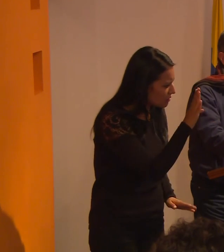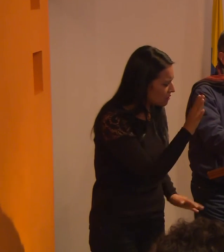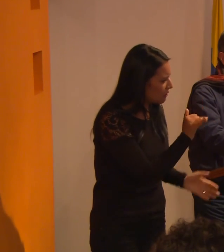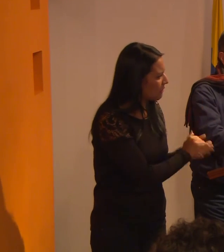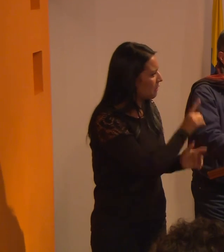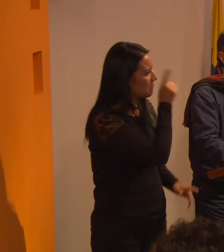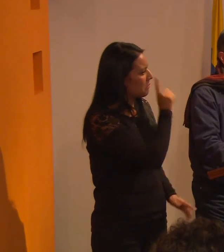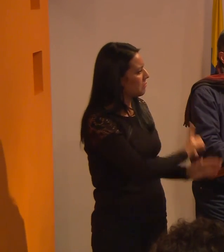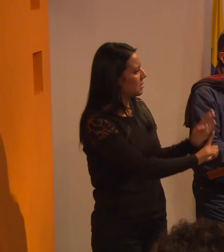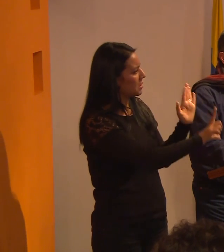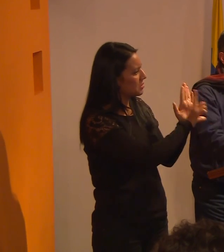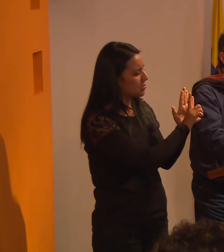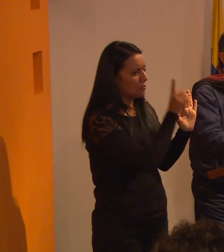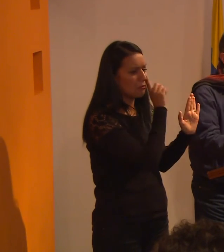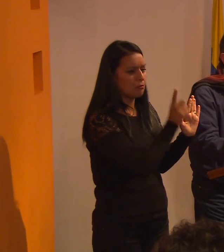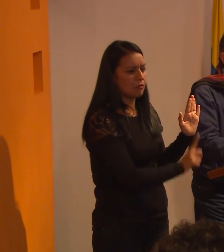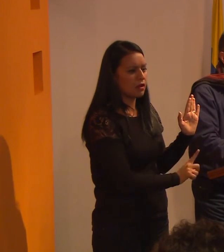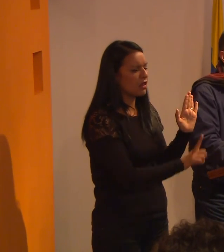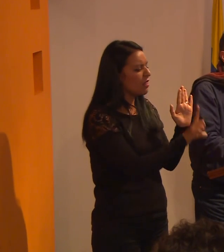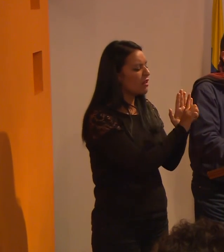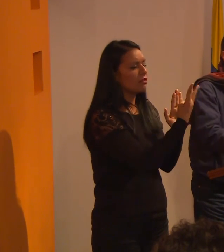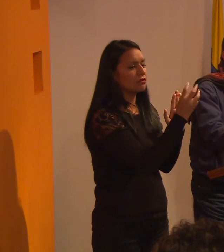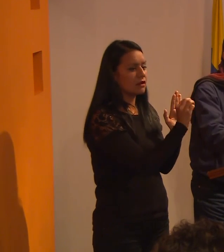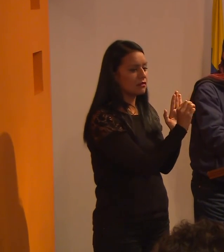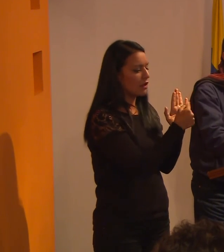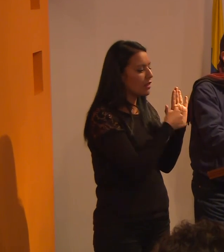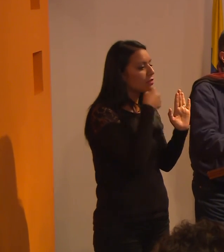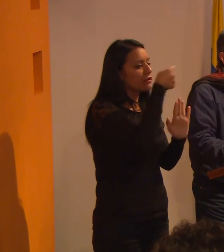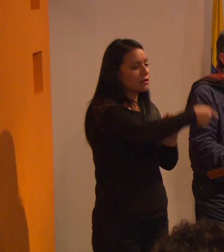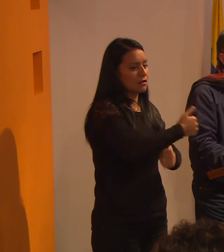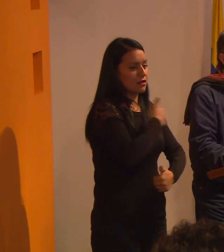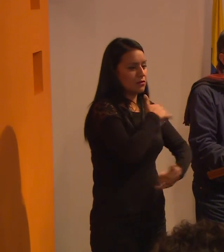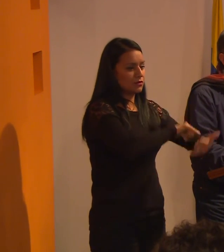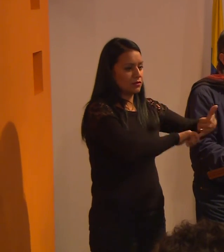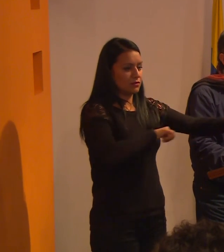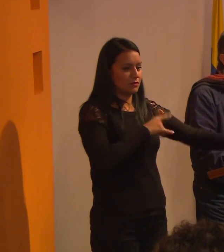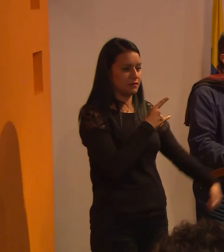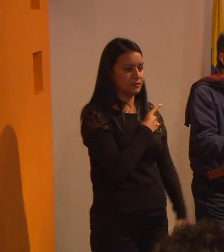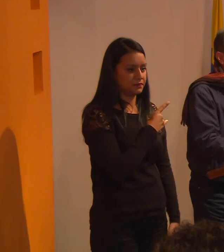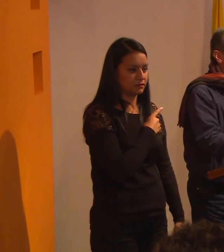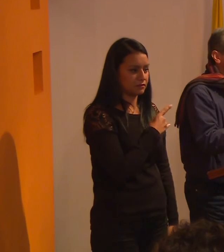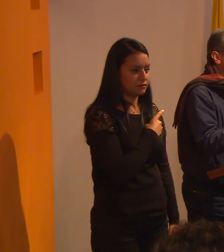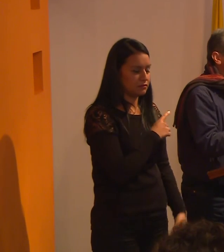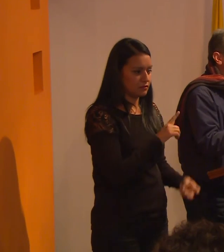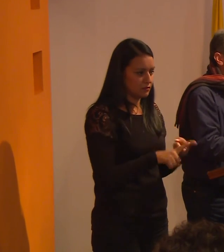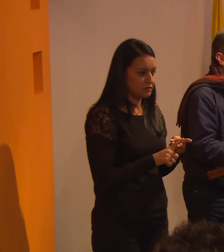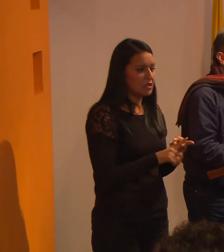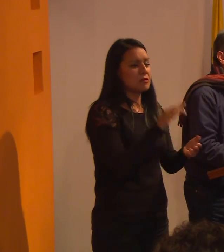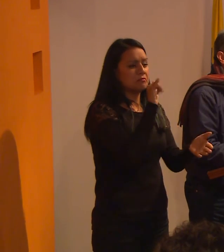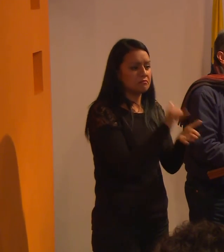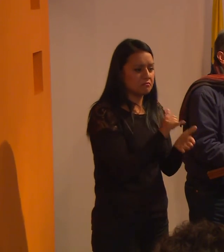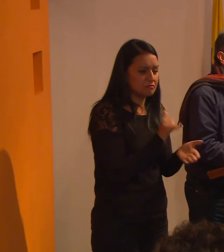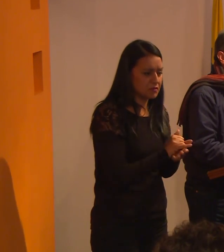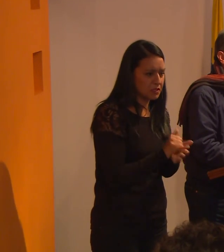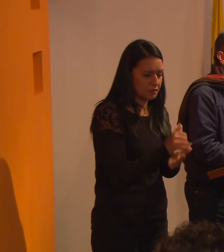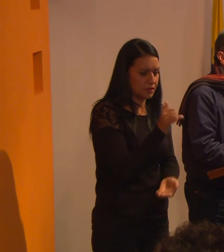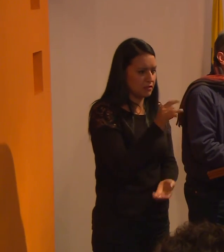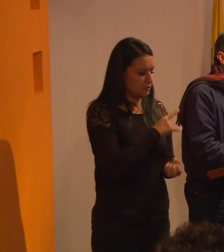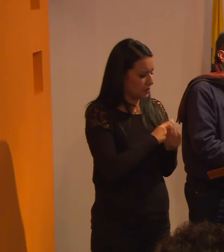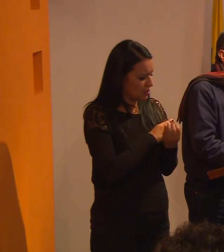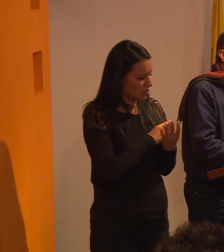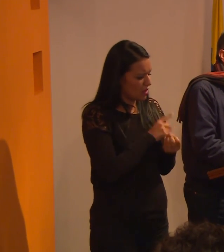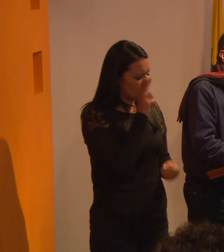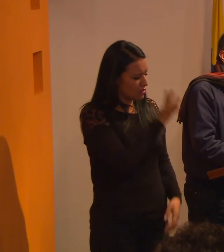misma legislación, como es la ley 30 que establece la autonomía universitaria, como es la misma función de la Pedagógica